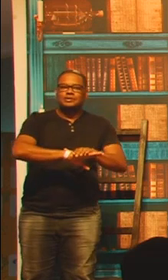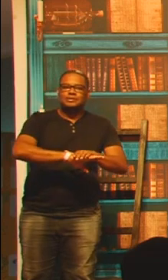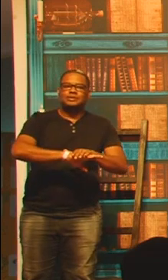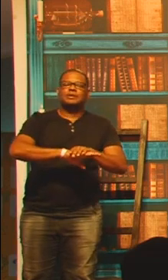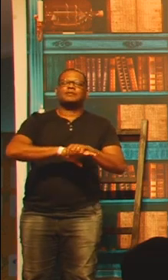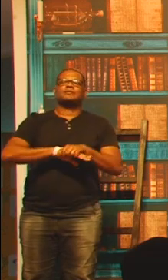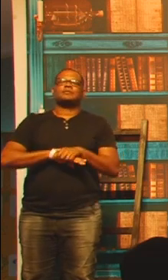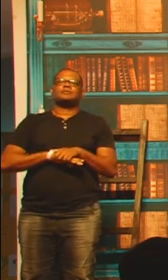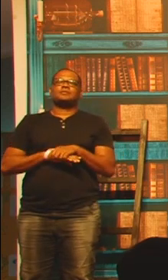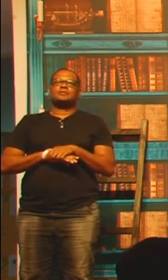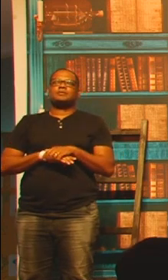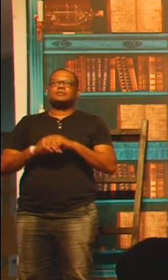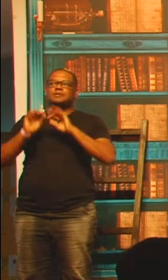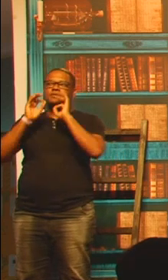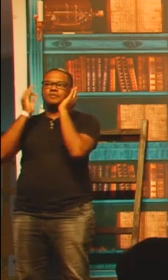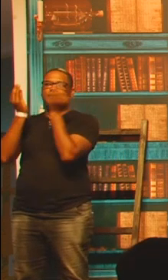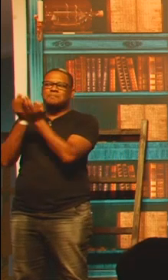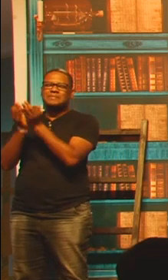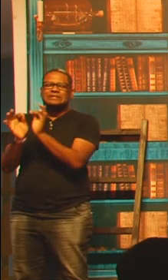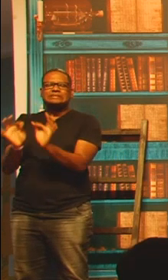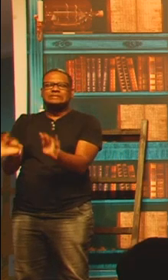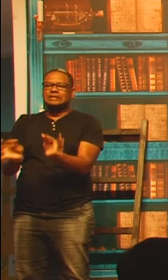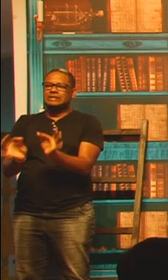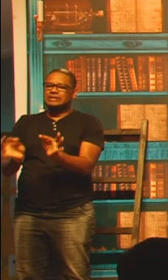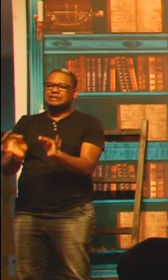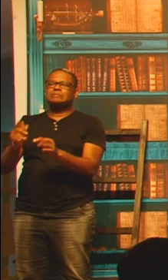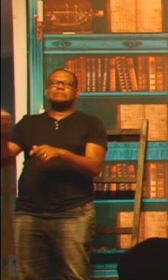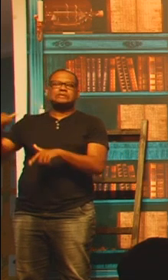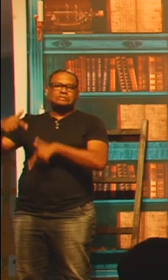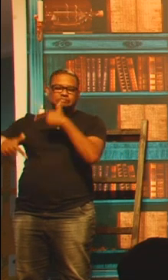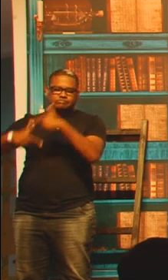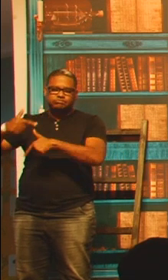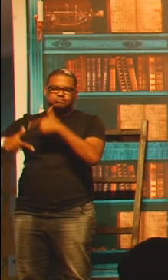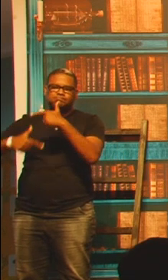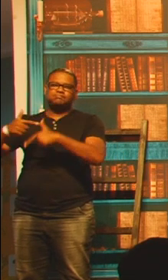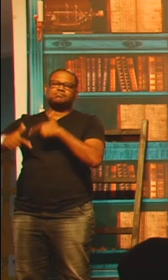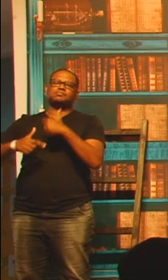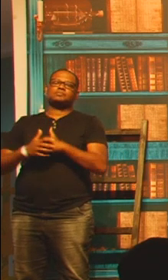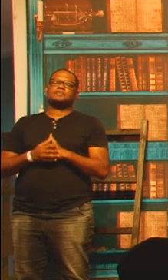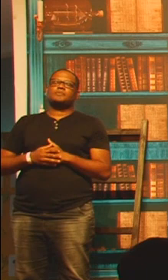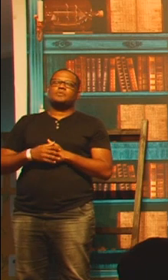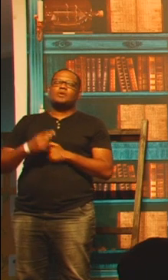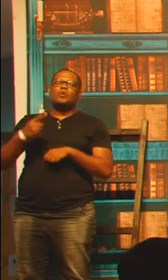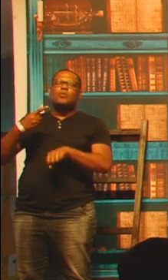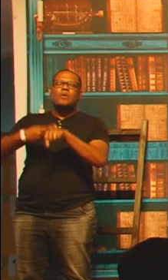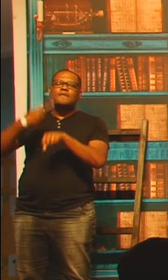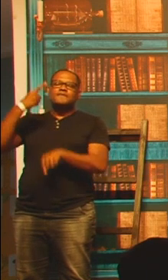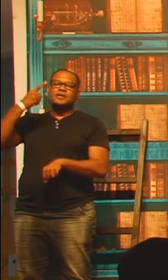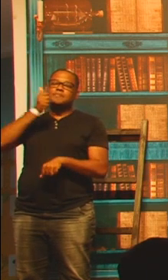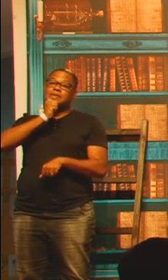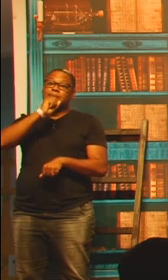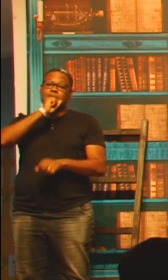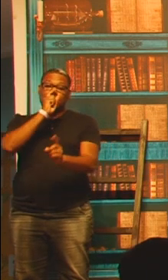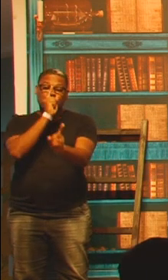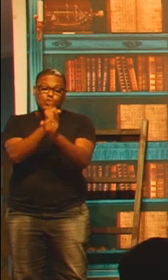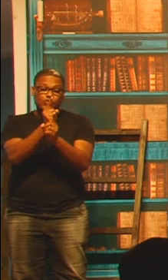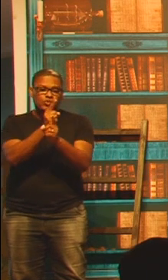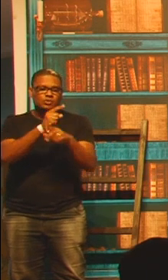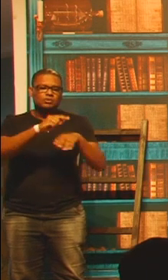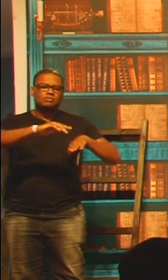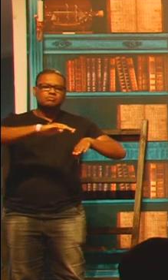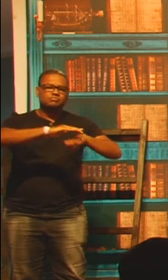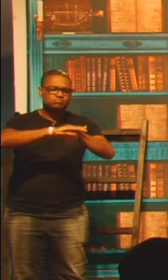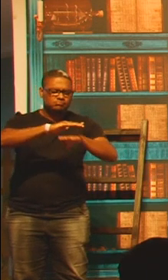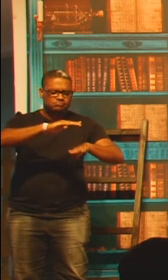pais eram pessoas muito simples, né? Trabalhadores. E uma vez minha mãe abriu o guarda-roupa e achou as coisas que eu